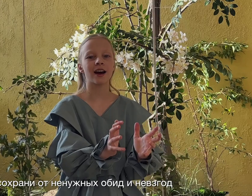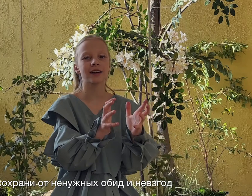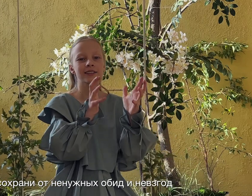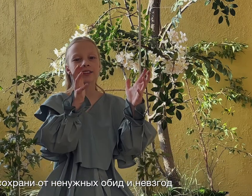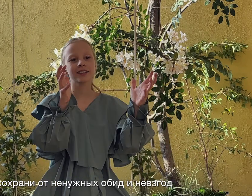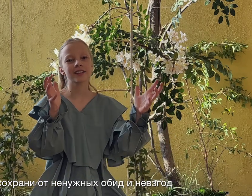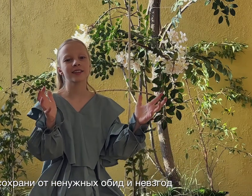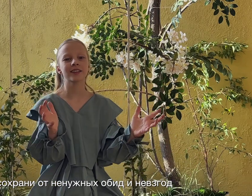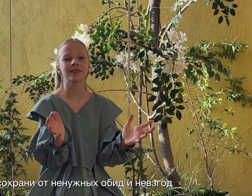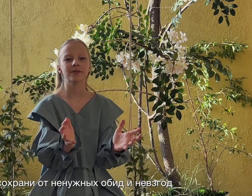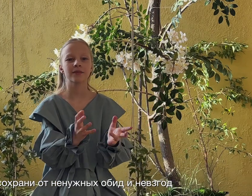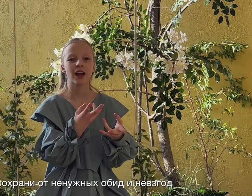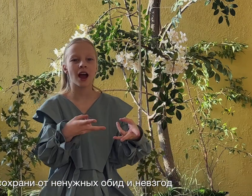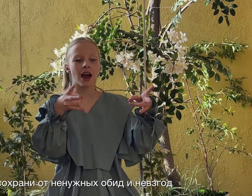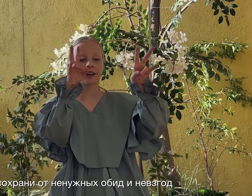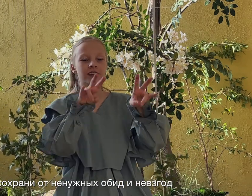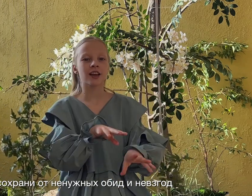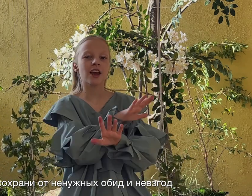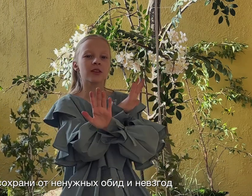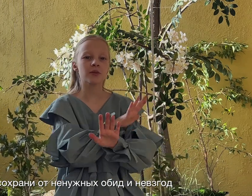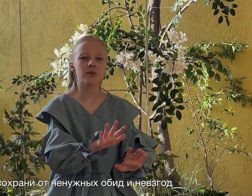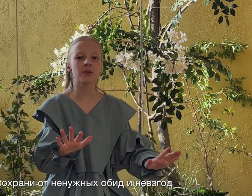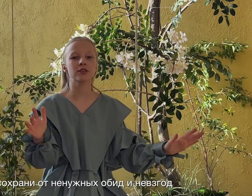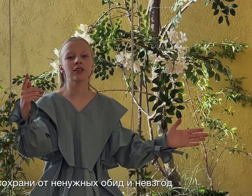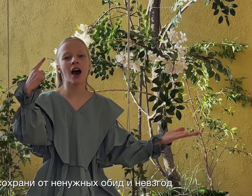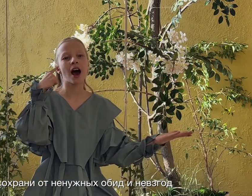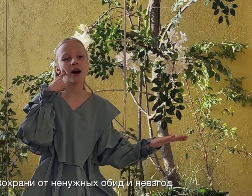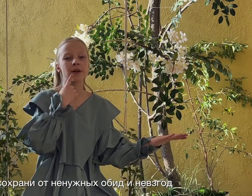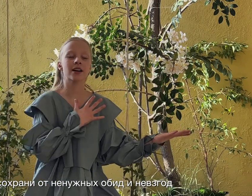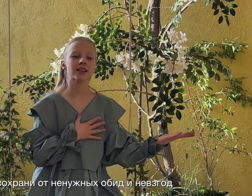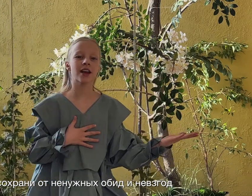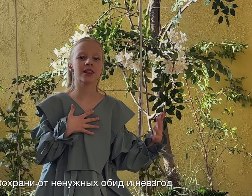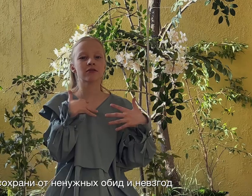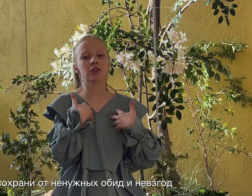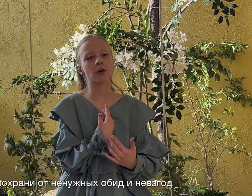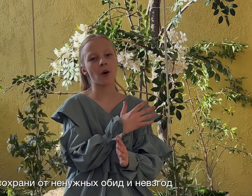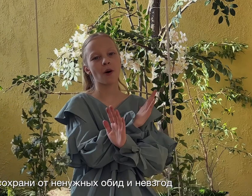сохрани от ненужных обид и невзгод.